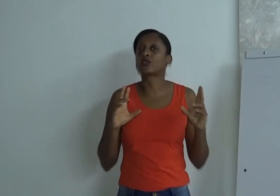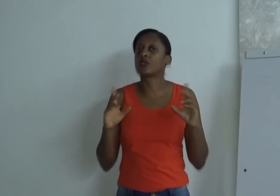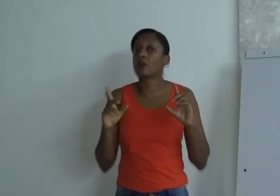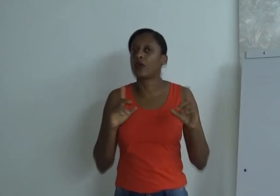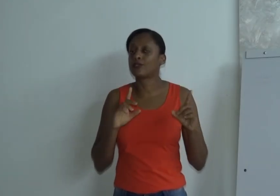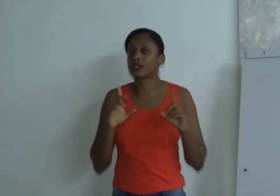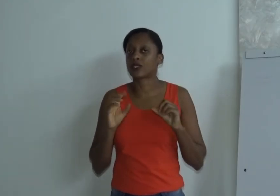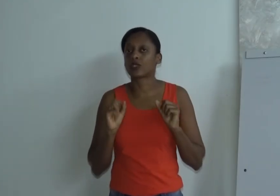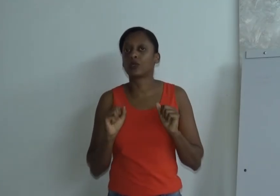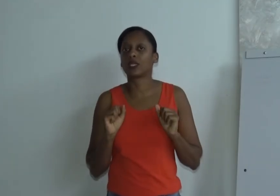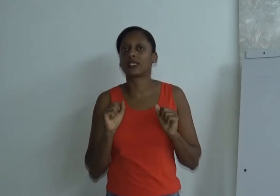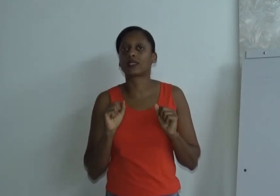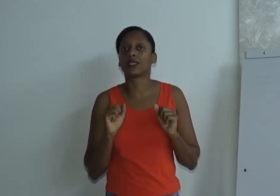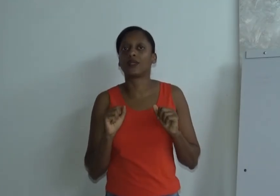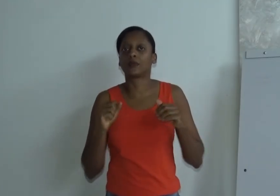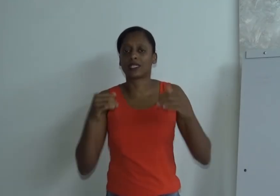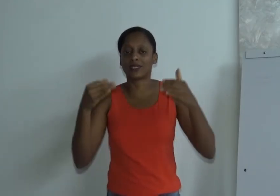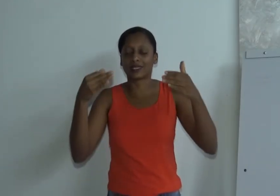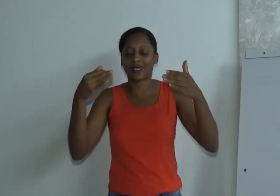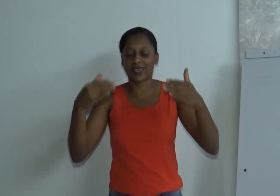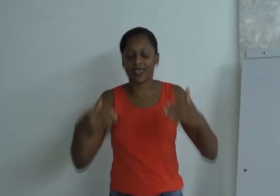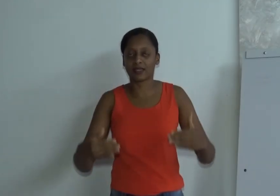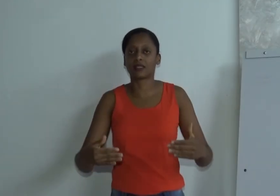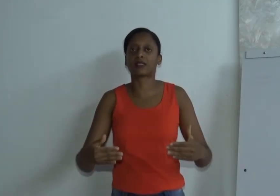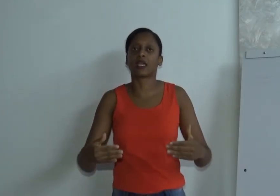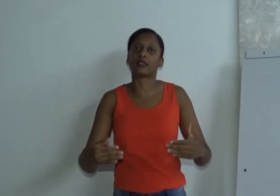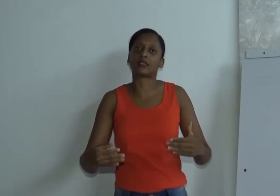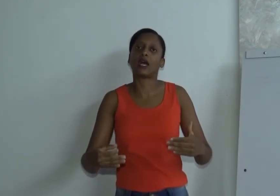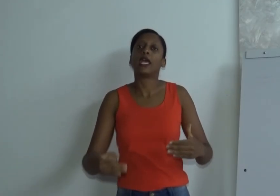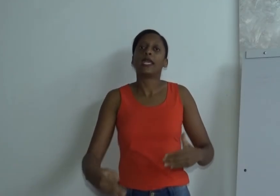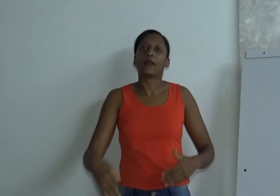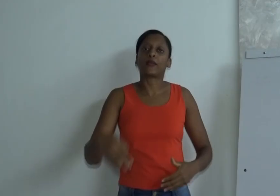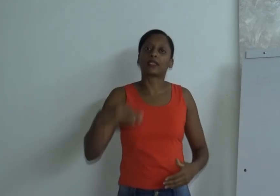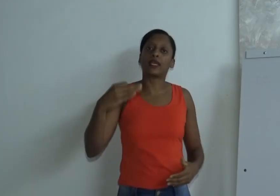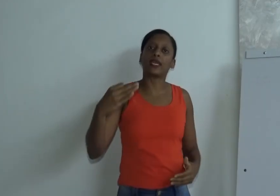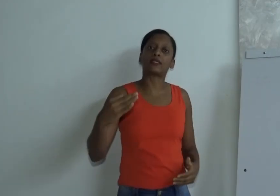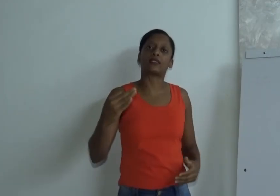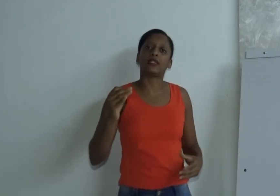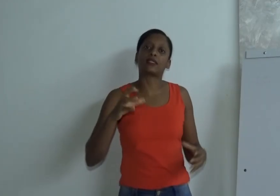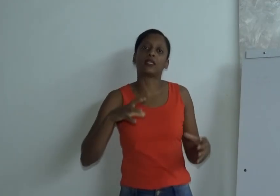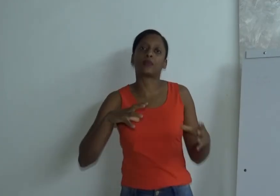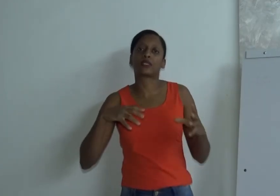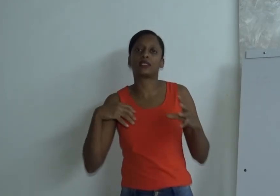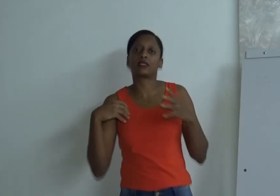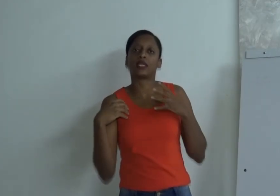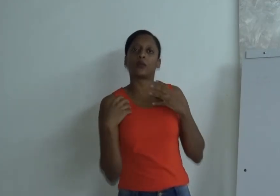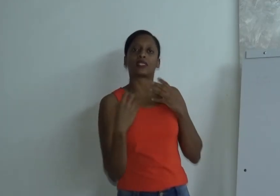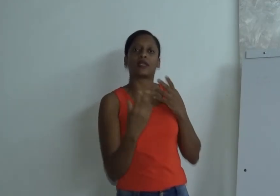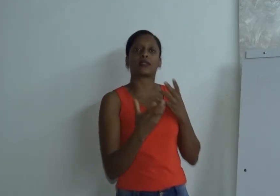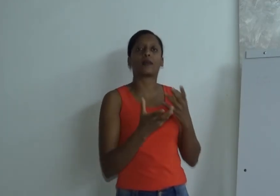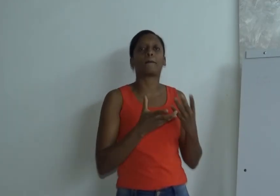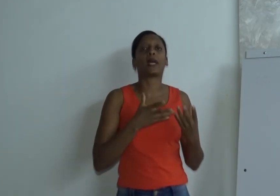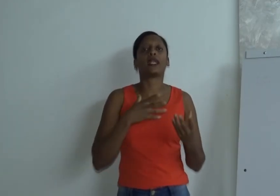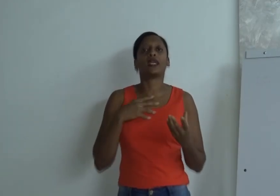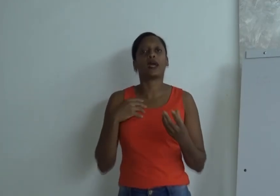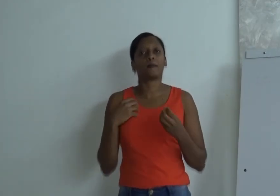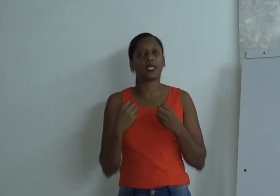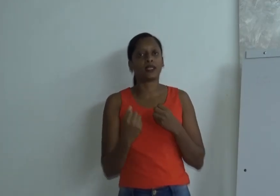não pode ter só dureza não, ele precisa ter resistência. E para ter resistência ele precisa ter uma certa